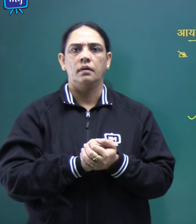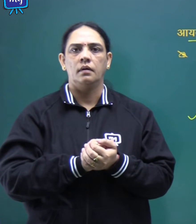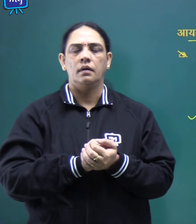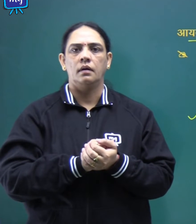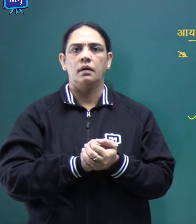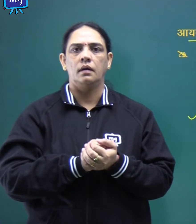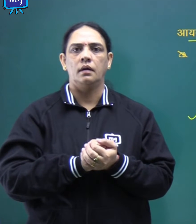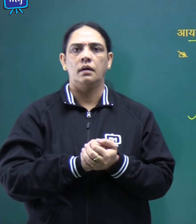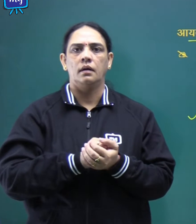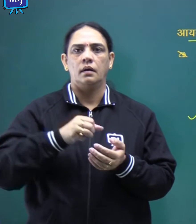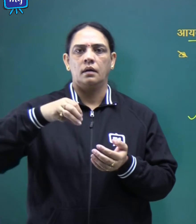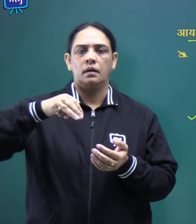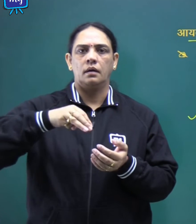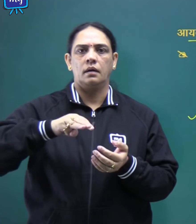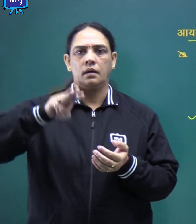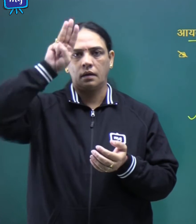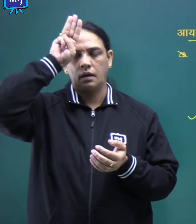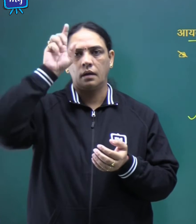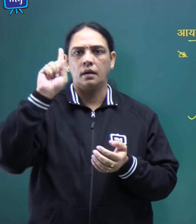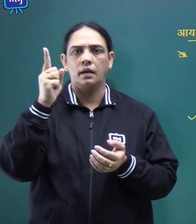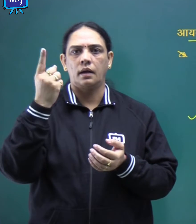घन इकाई है।